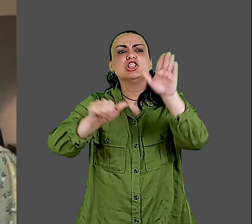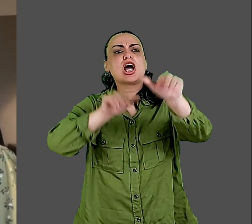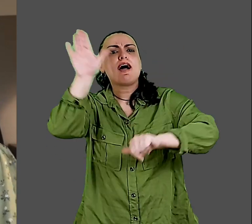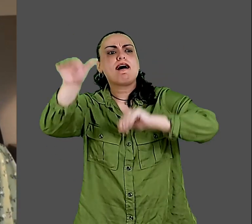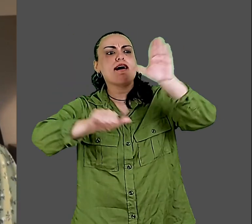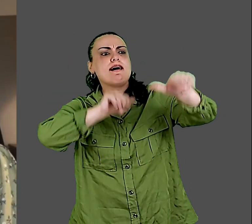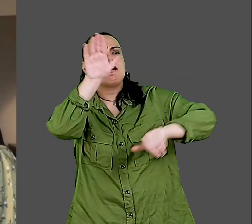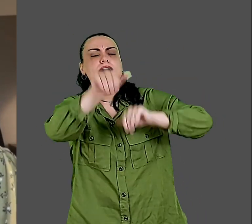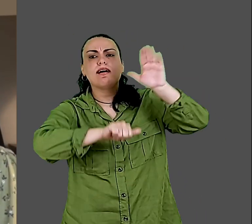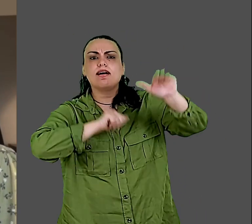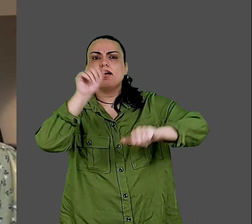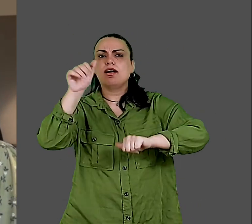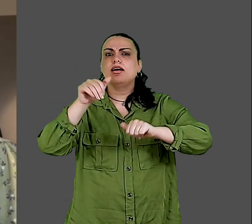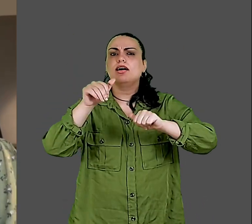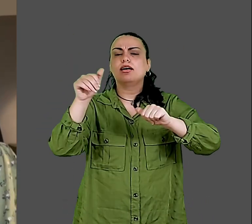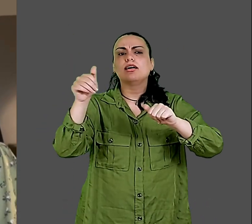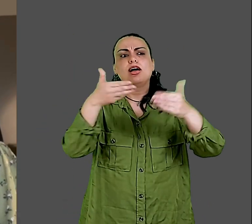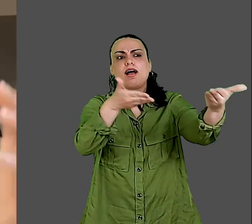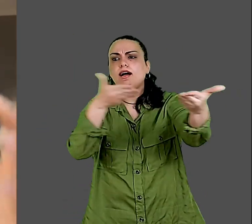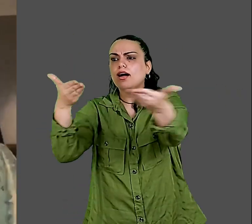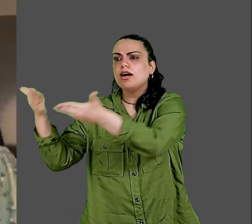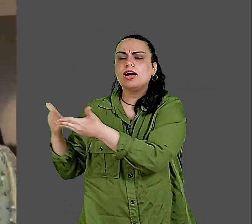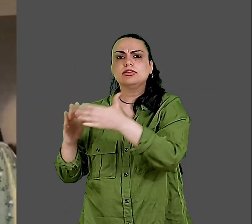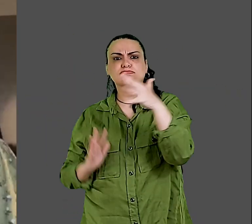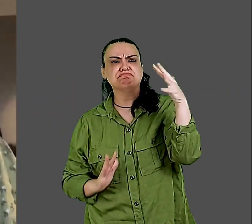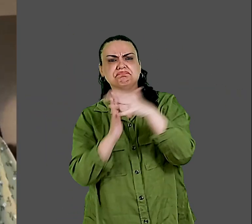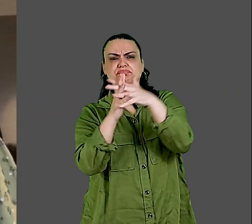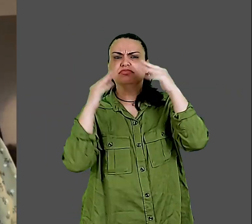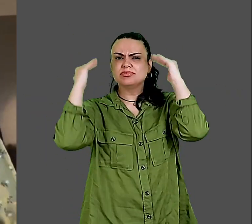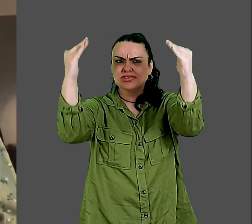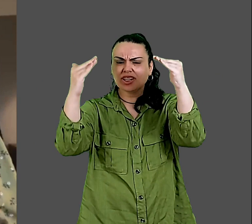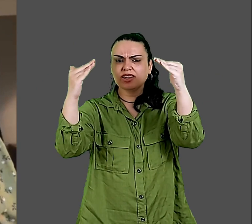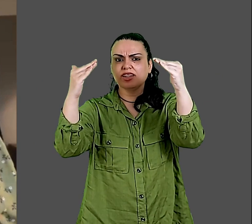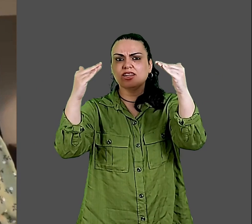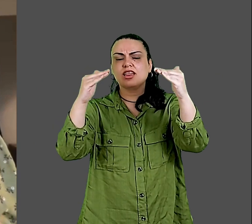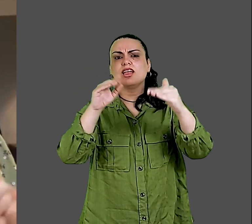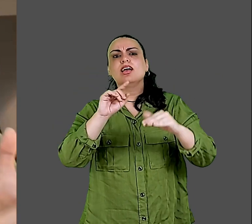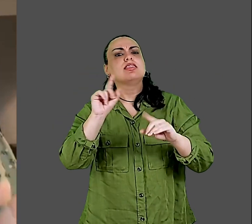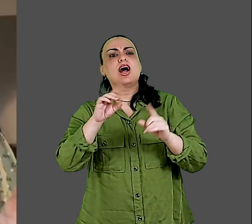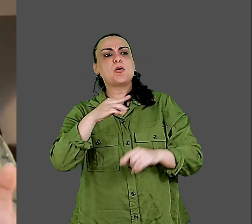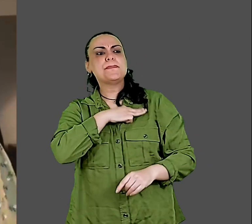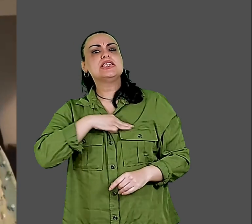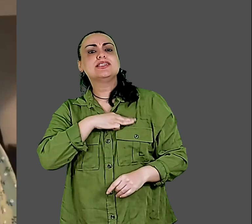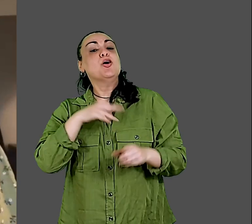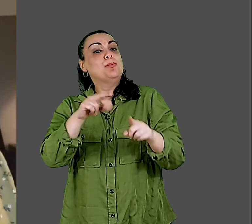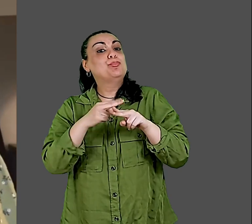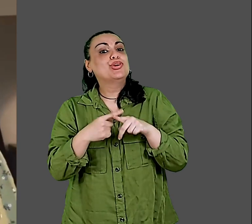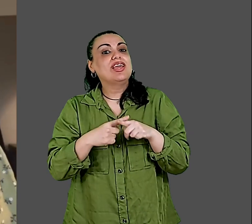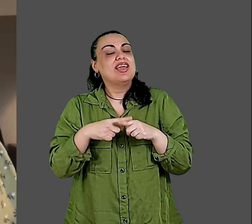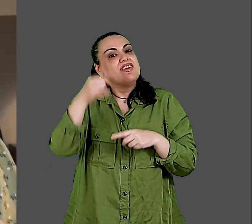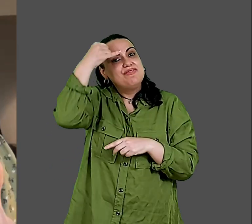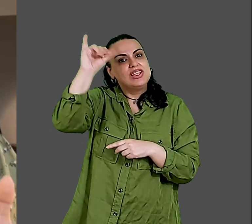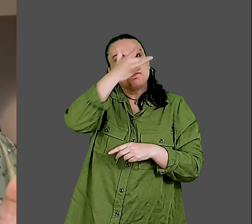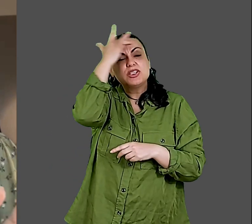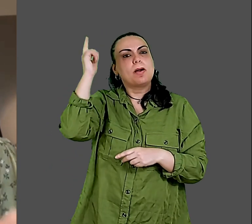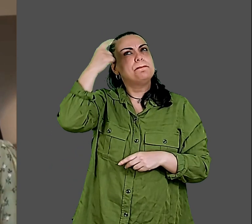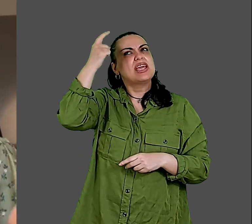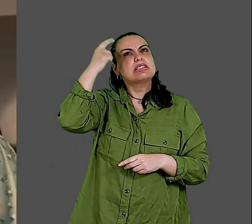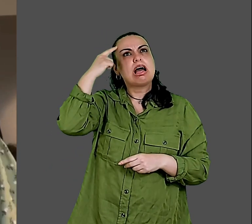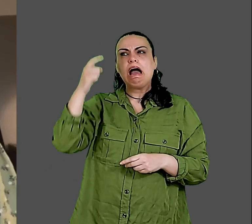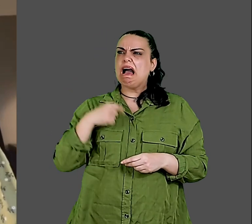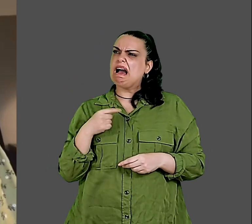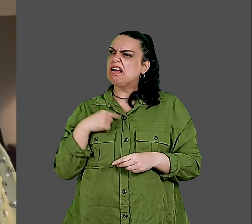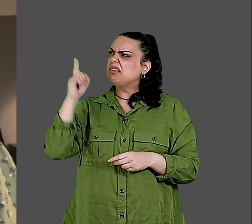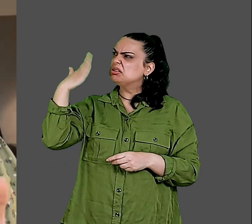não viessem a segmentar, acreditando que a chamada de Deus na vida delas só cabe em cima de um púlpito, só cabe segurando o microfone na